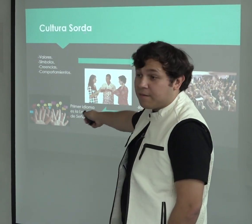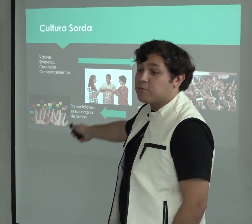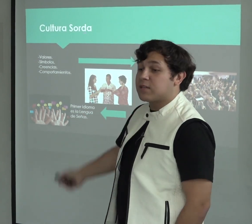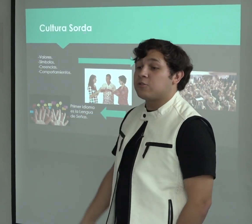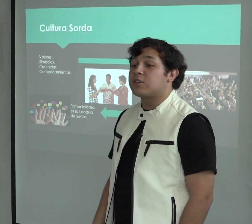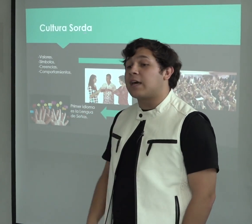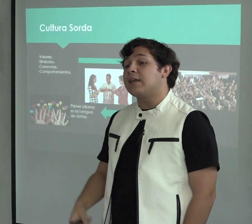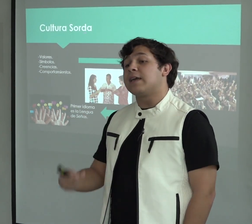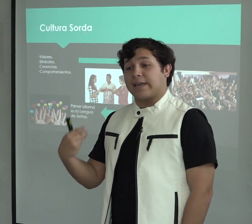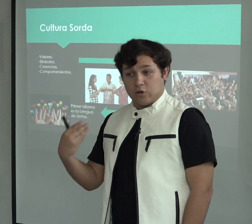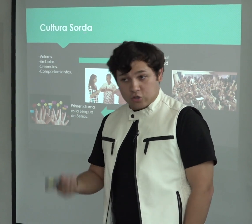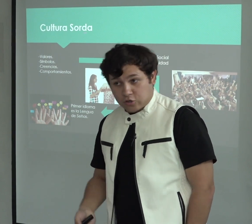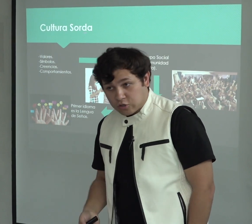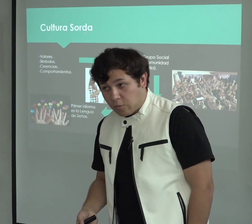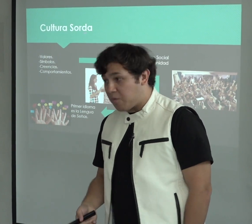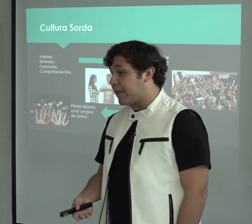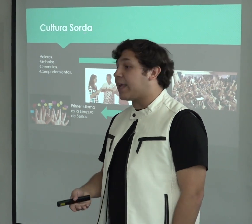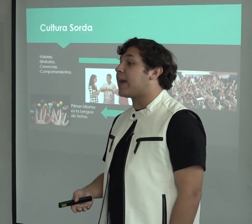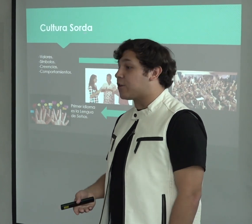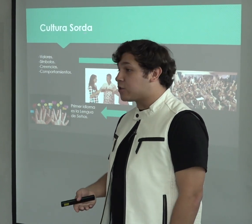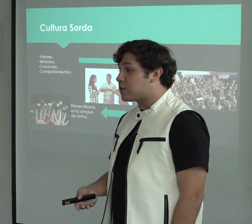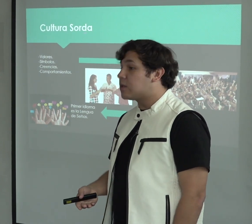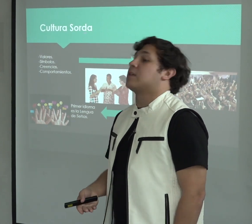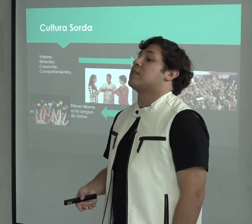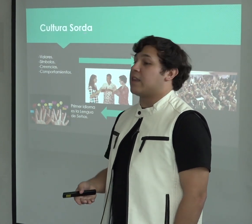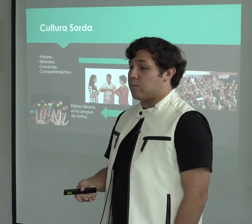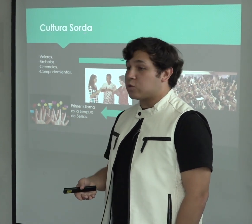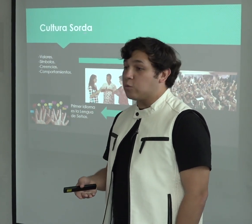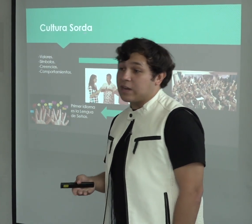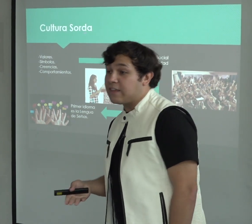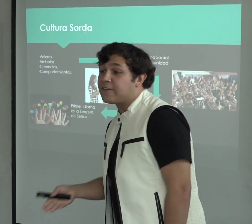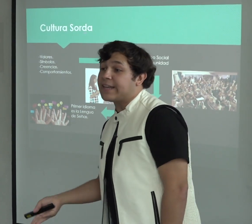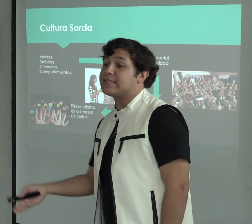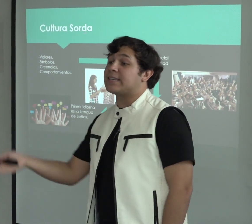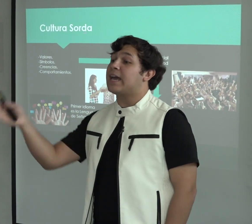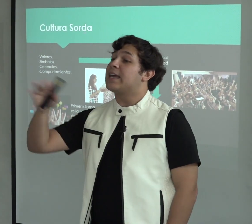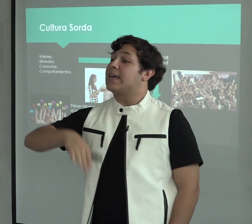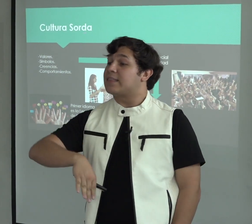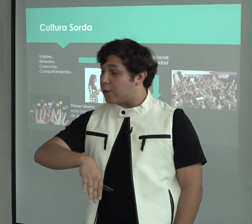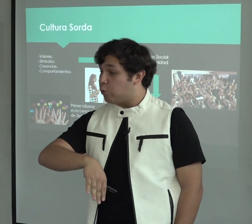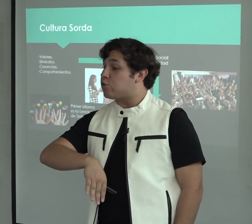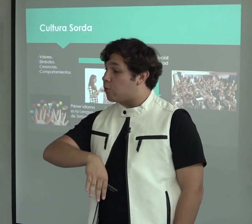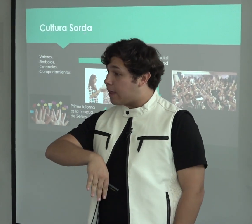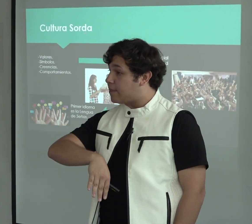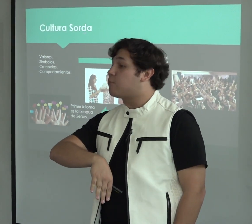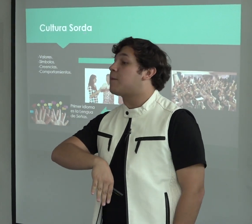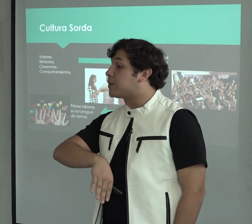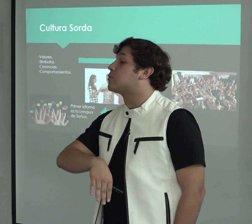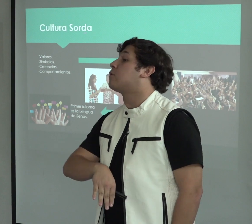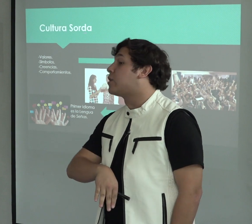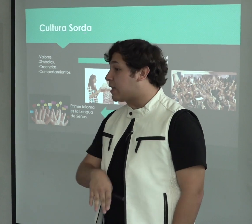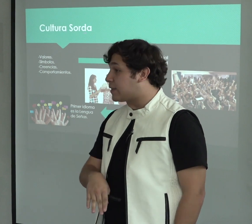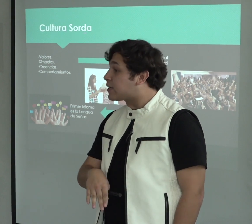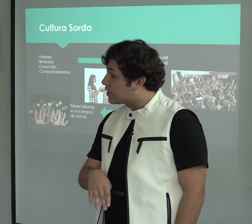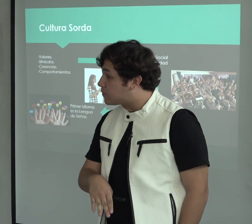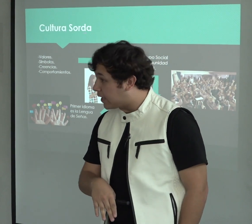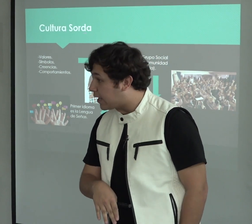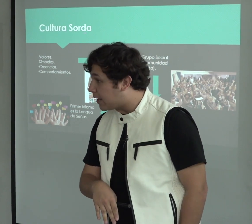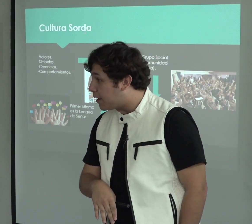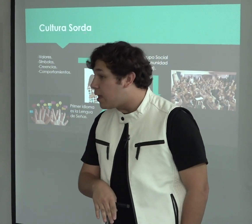vamos a notar que nosotros como mexicanos tenemos una diferencia entre cultura de una persona oyente que es mexicana